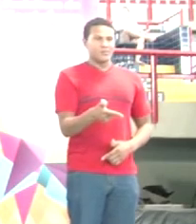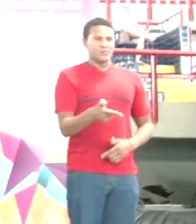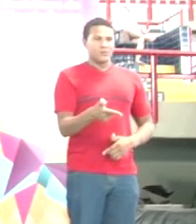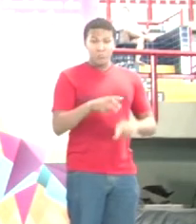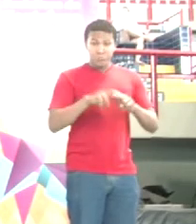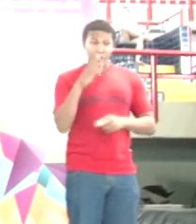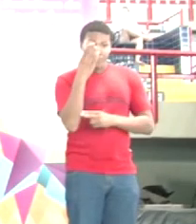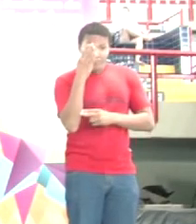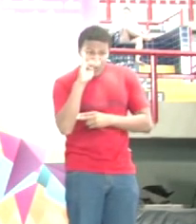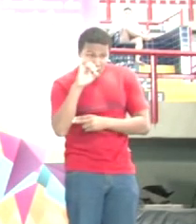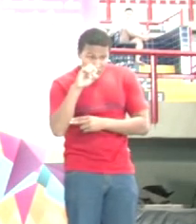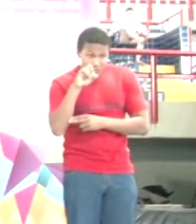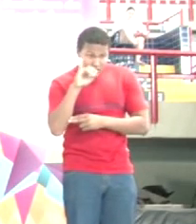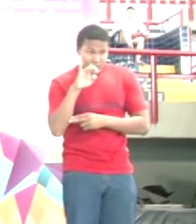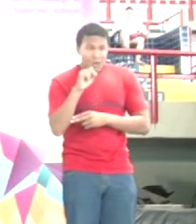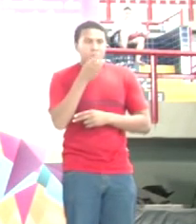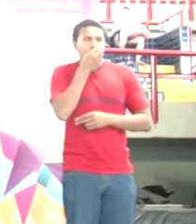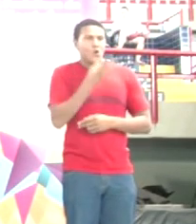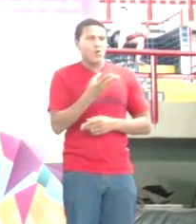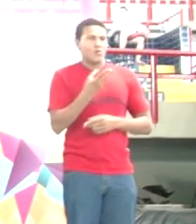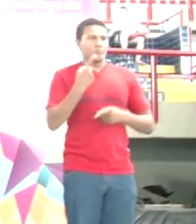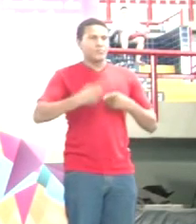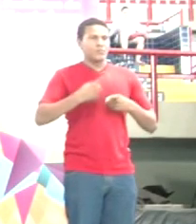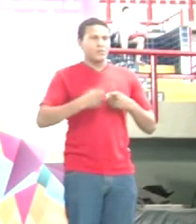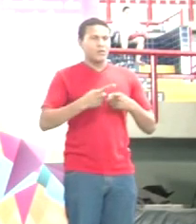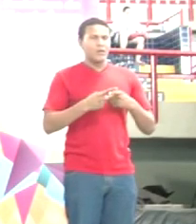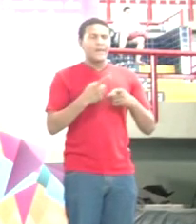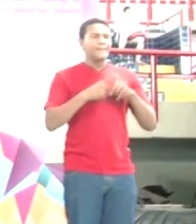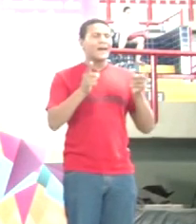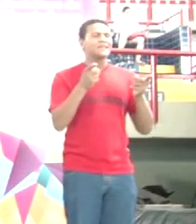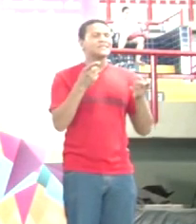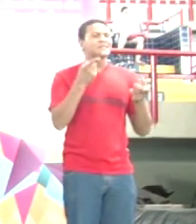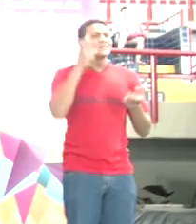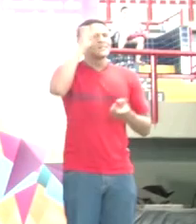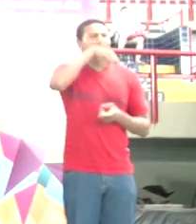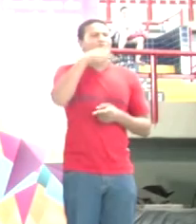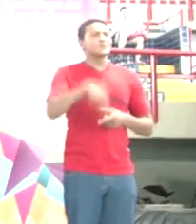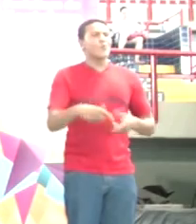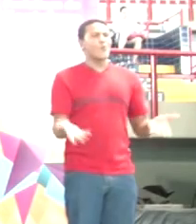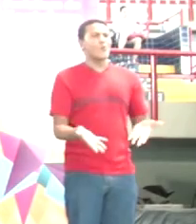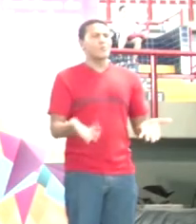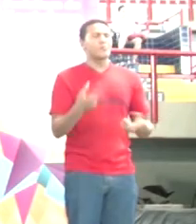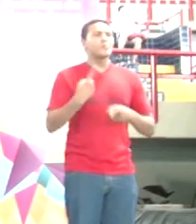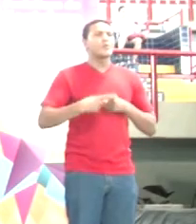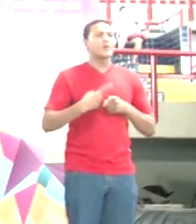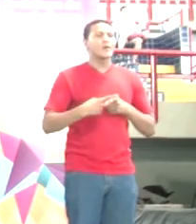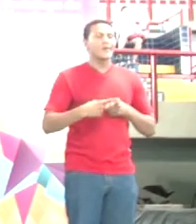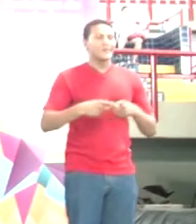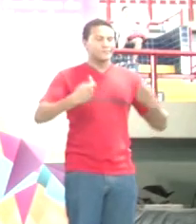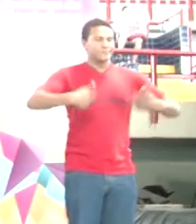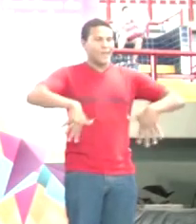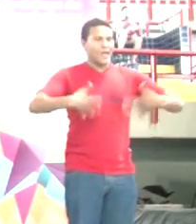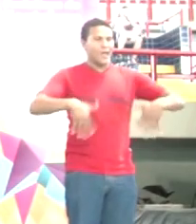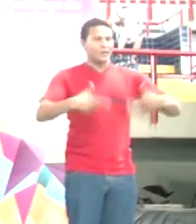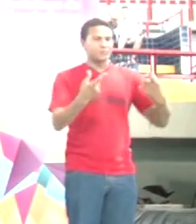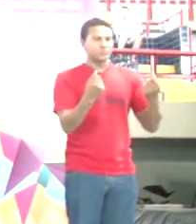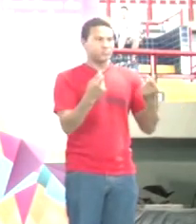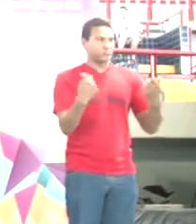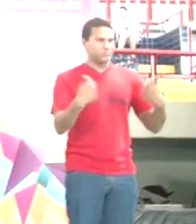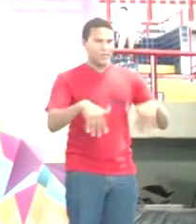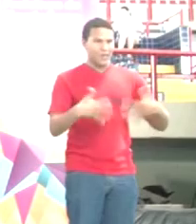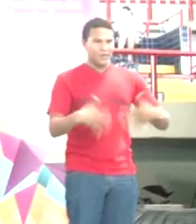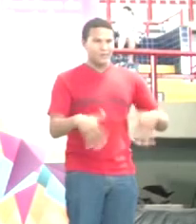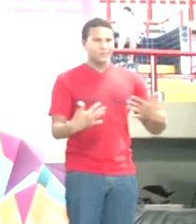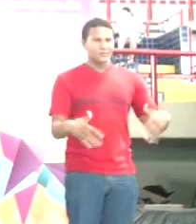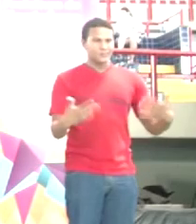o biodiesel não é hoje uma realidade tão grande? Porque o biodiesel é caro a produção dele. Você tem,